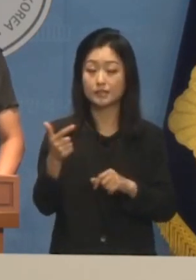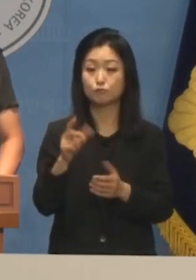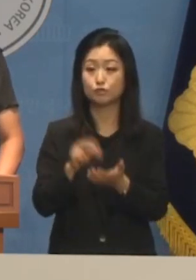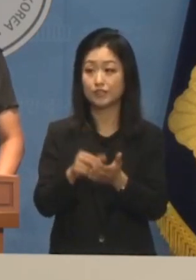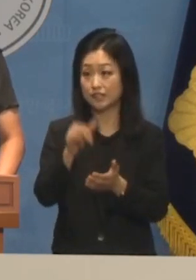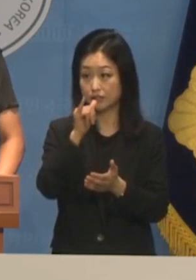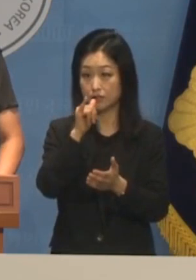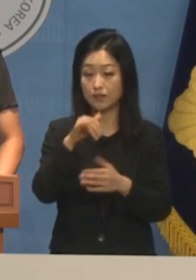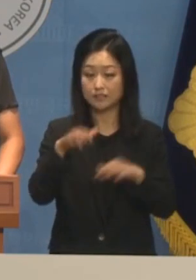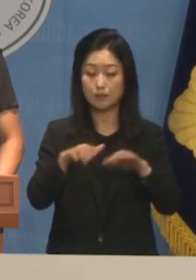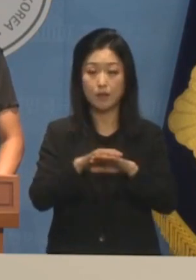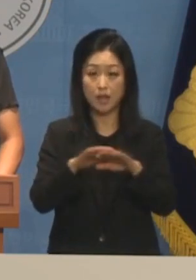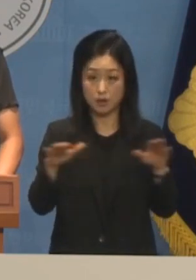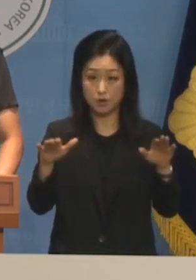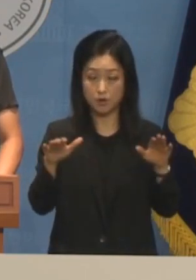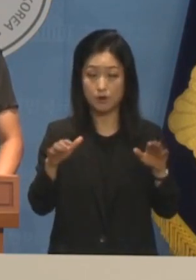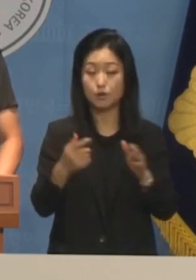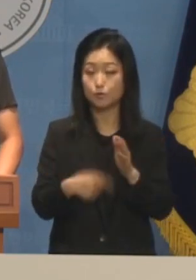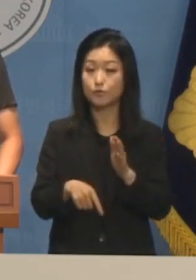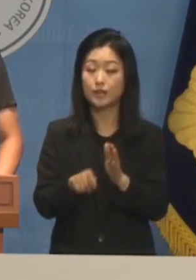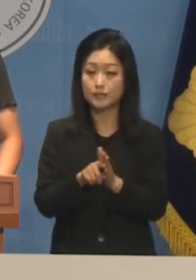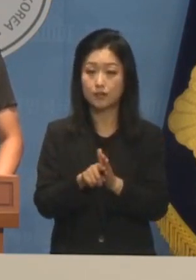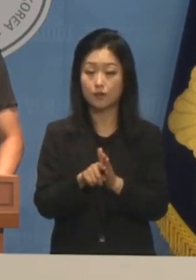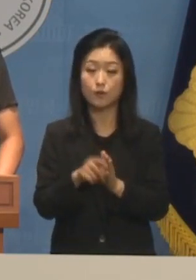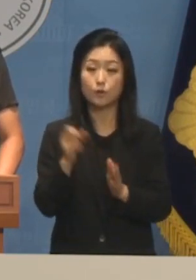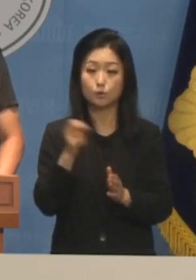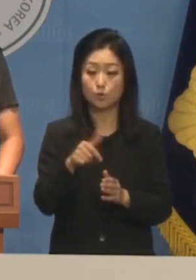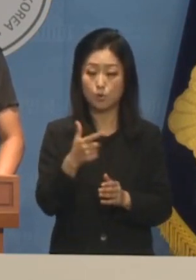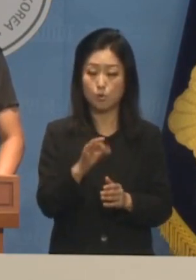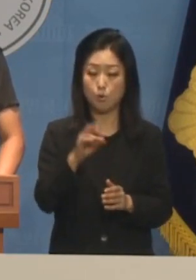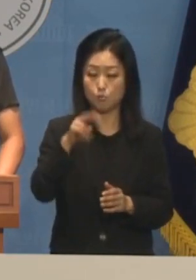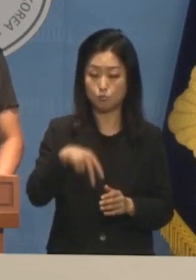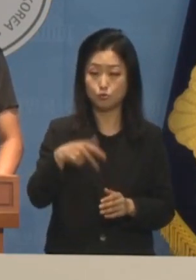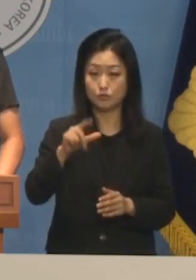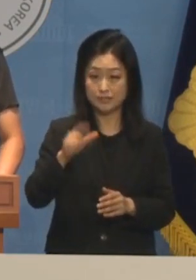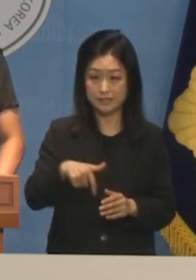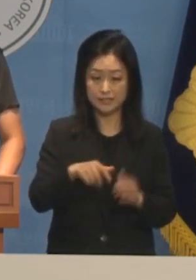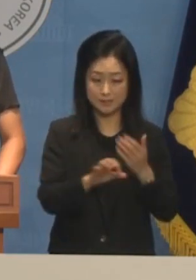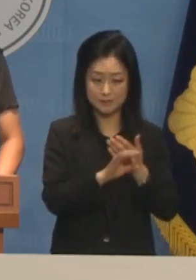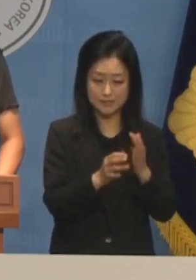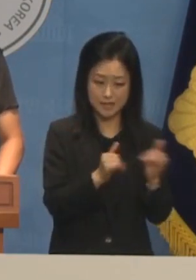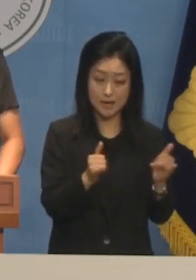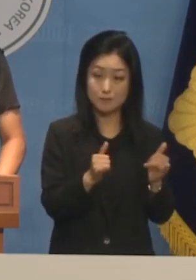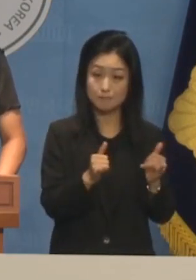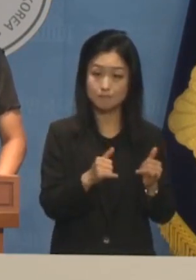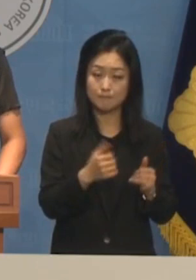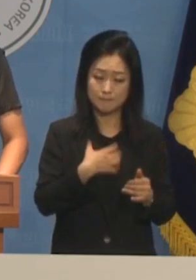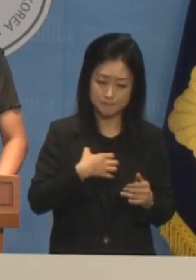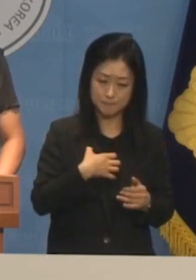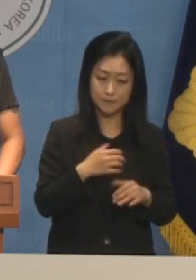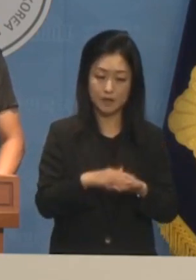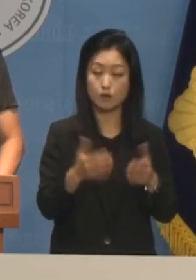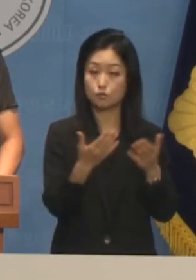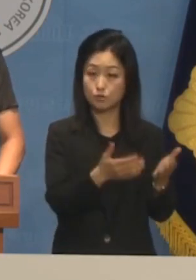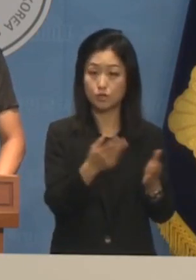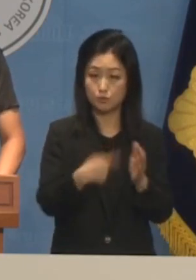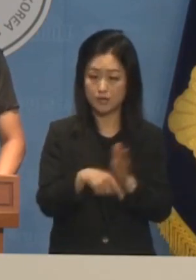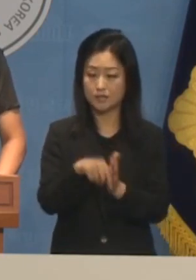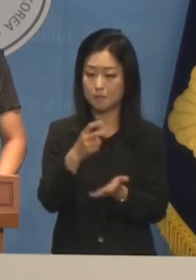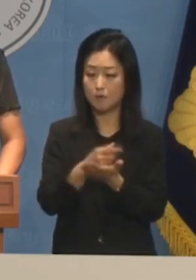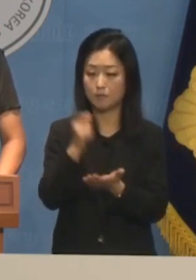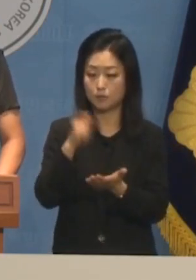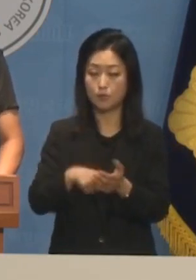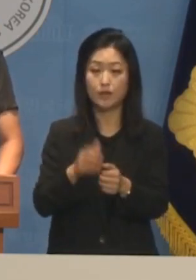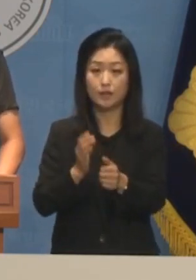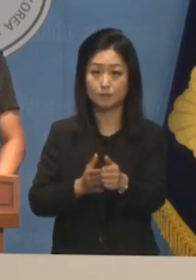차별을 해소하고 차이를 줄이기 위해 또 공무직의 고충을 해결하고 공무직이 존중받기 위해 공무직위원회법 통과를